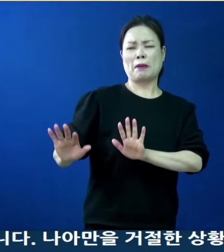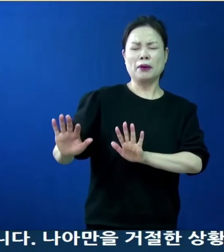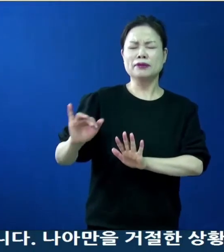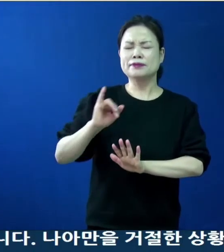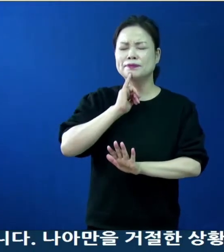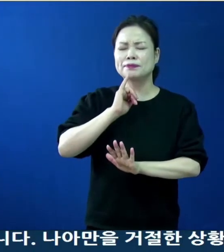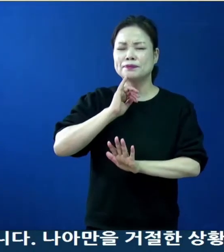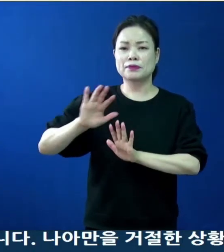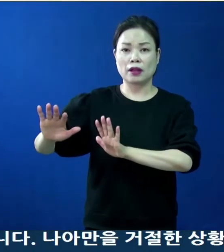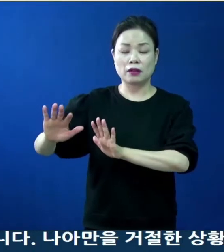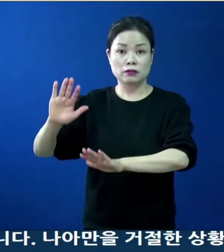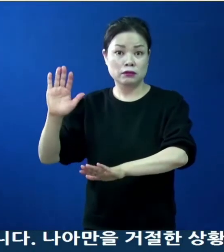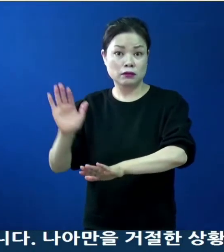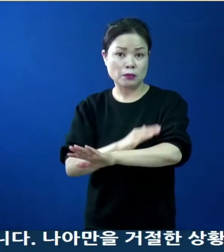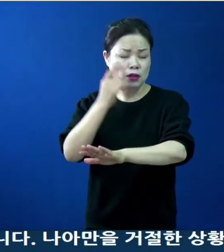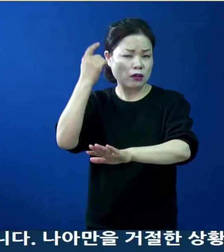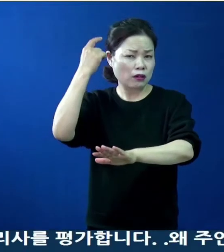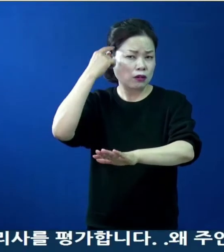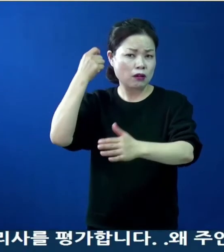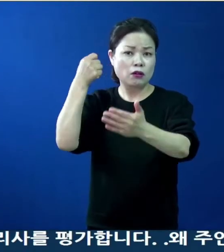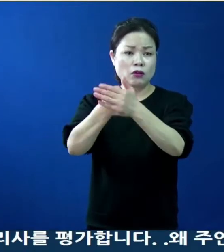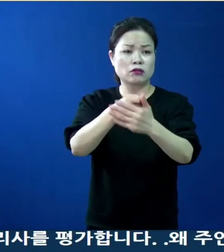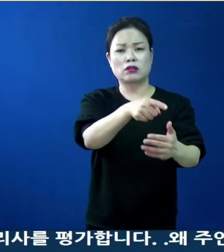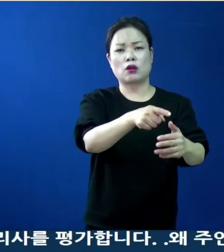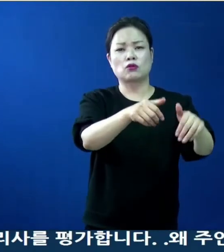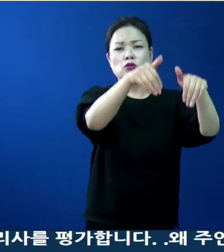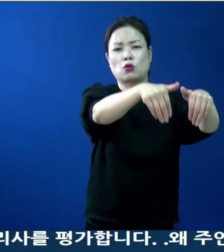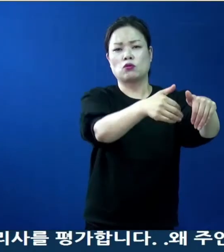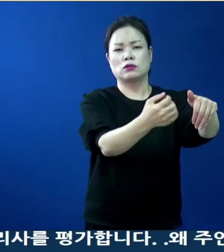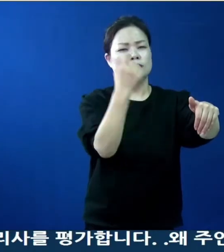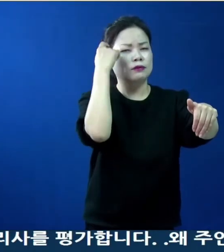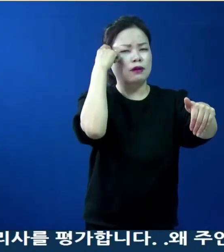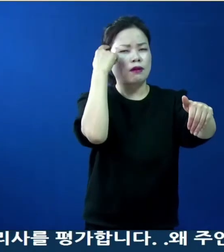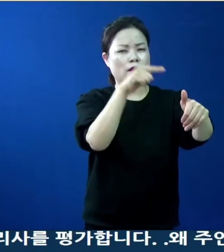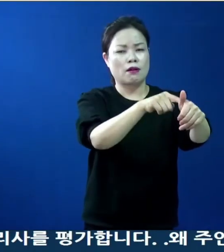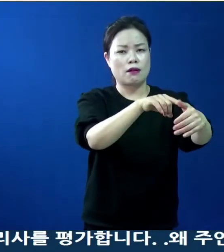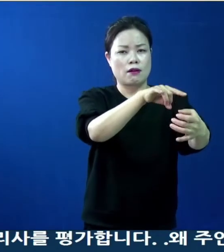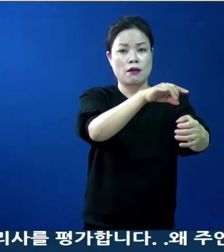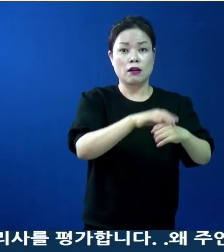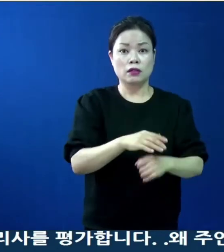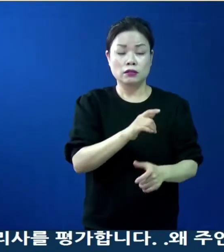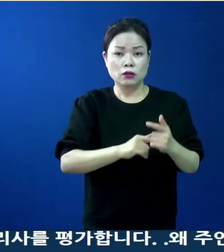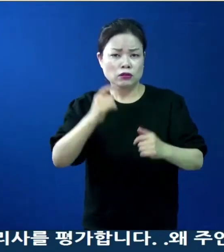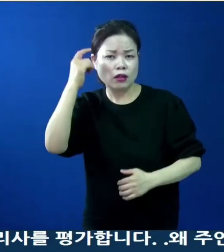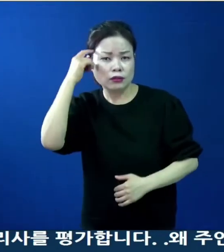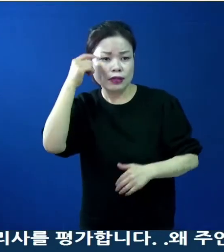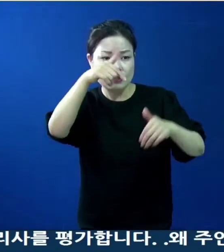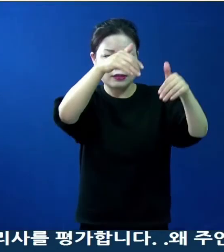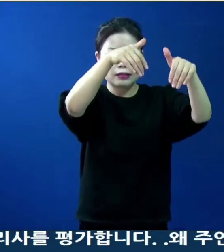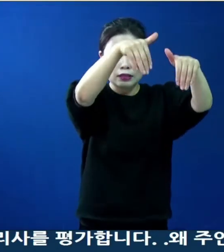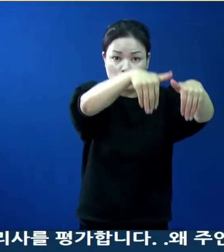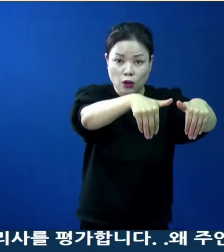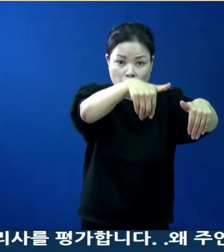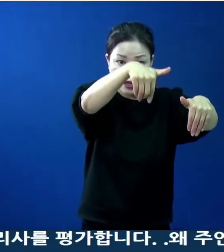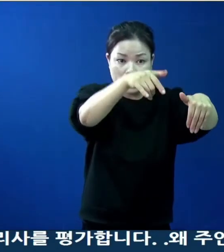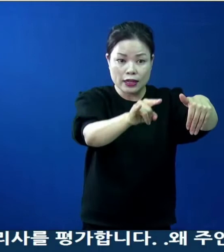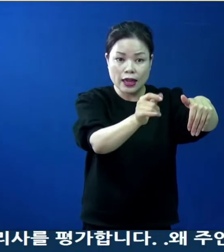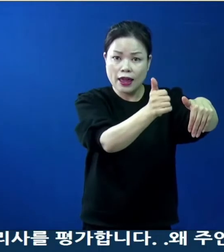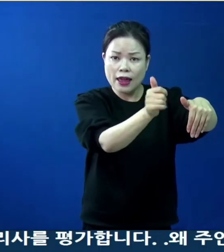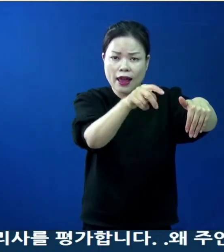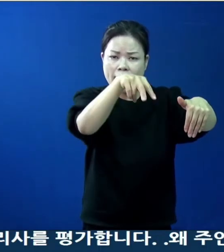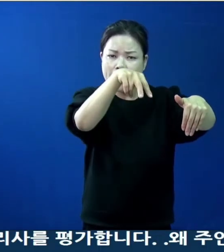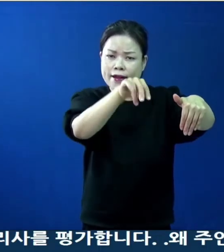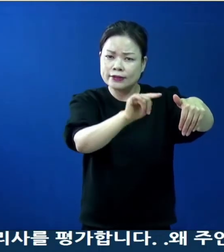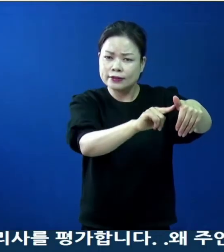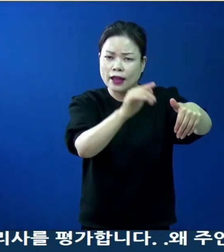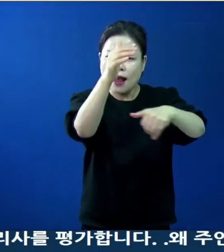잘못된 결정을 하고 있다고 스스로 판단하고 있습니다. 더 나아가서는 게하시는 하나님의